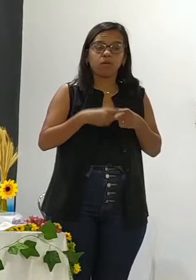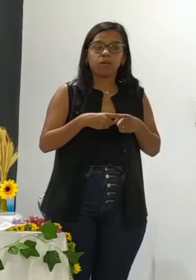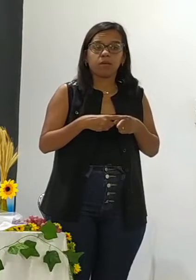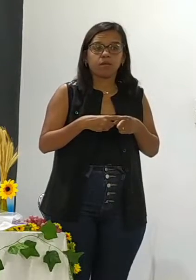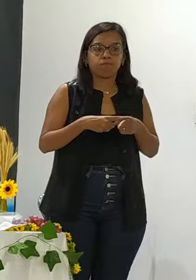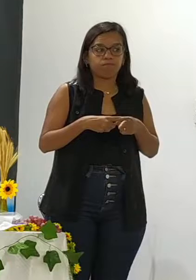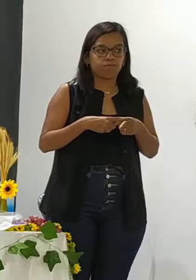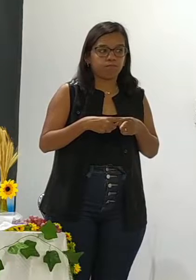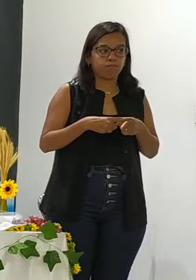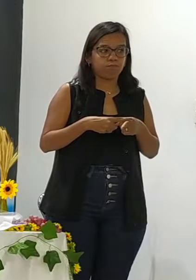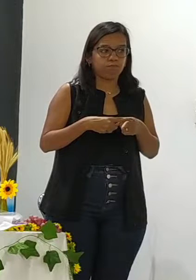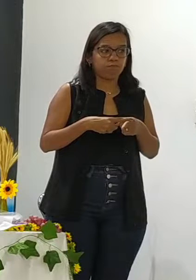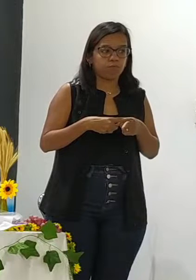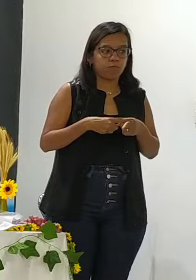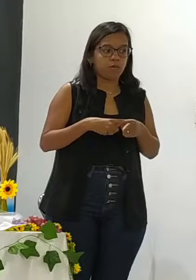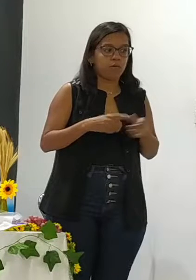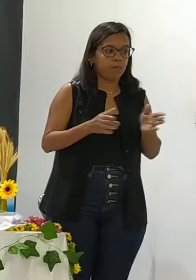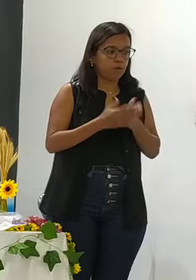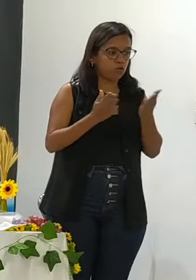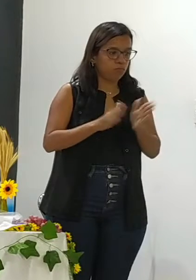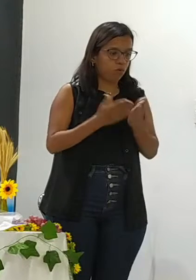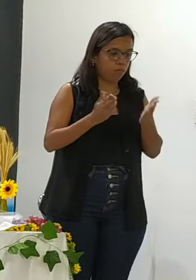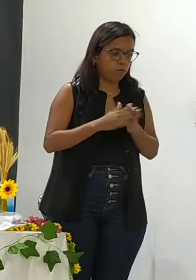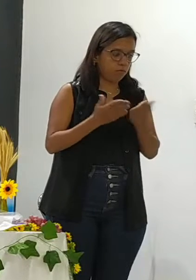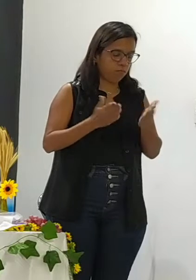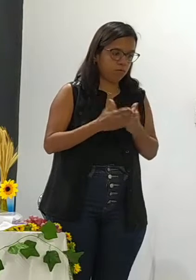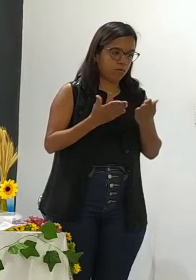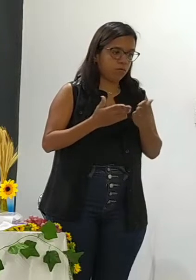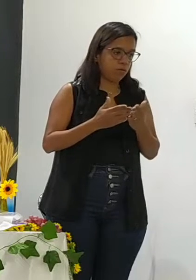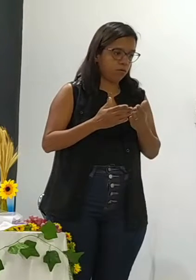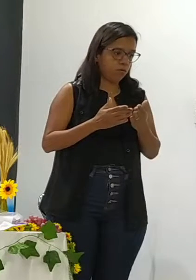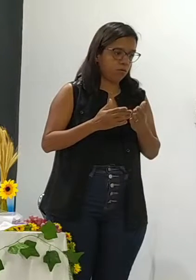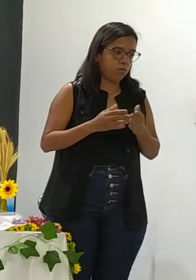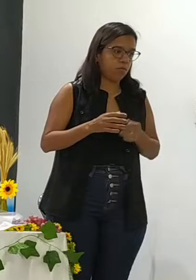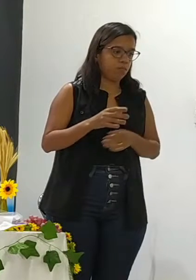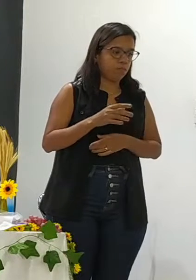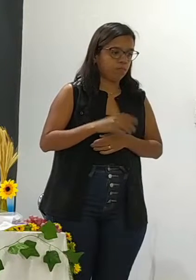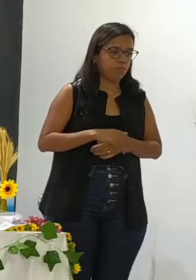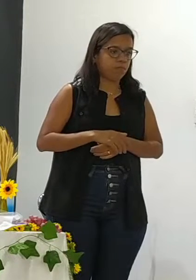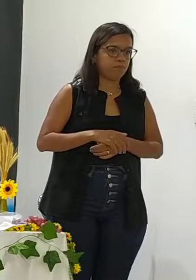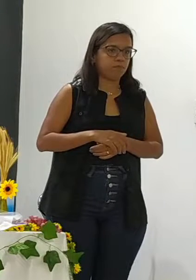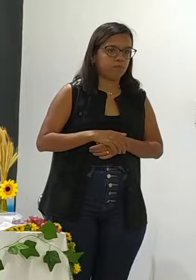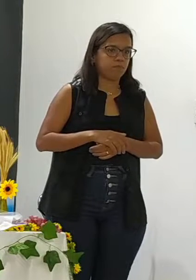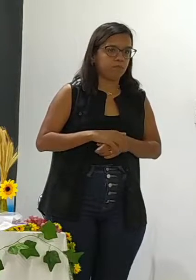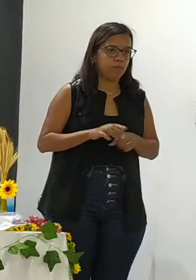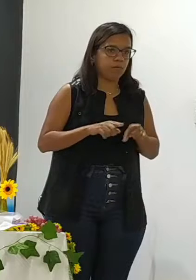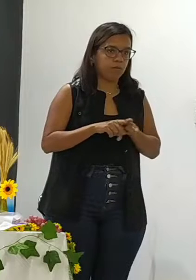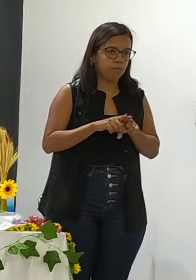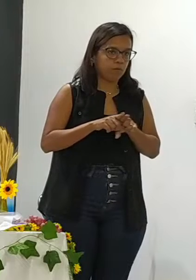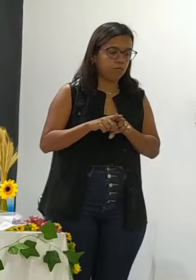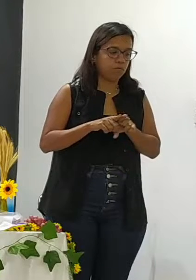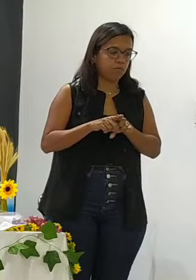essas é para os pobres, para os estrangeiros. Irmãos,